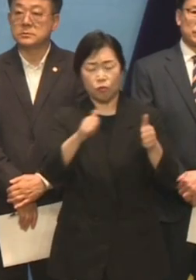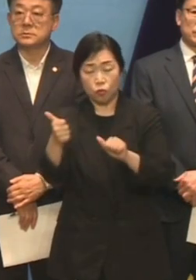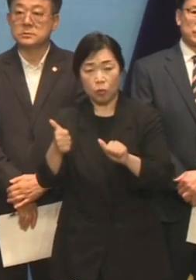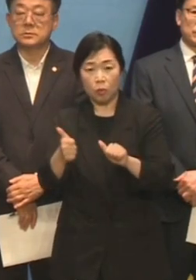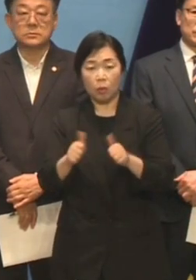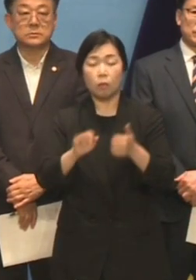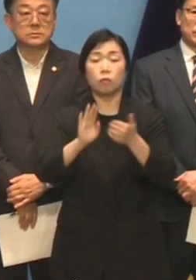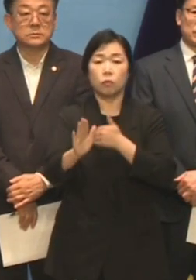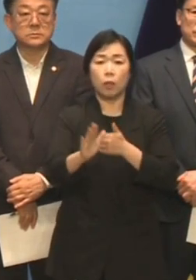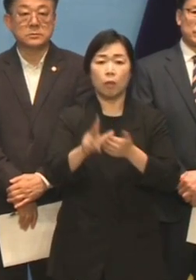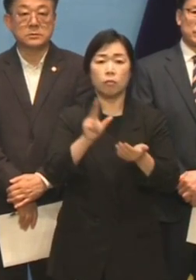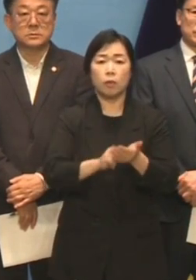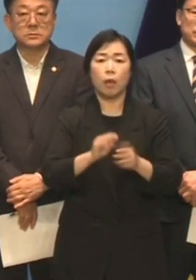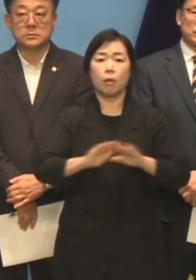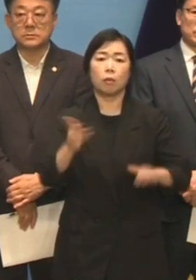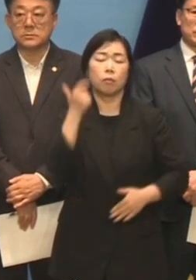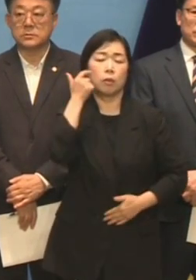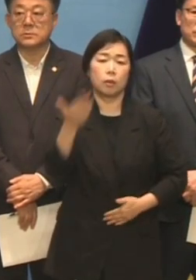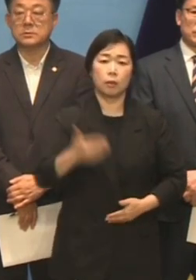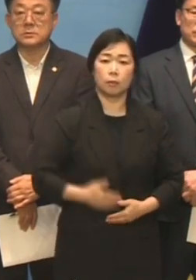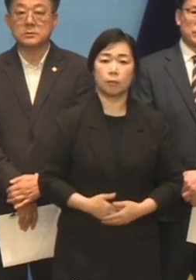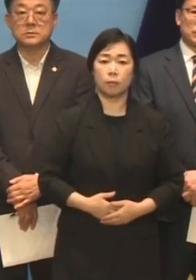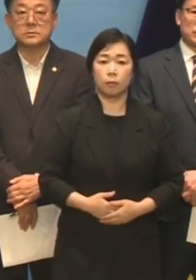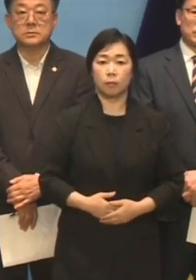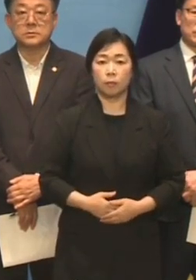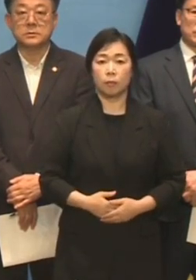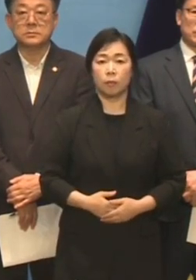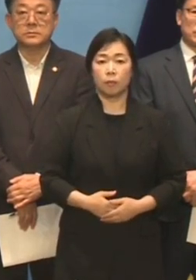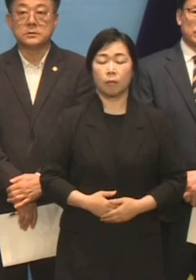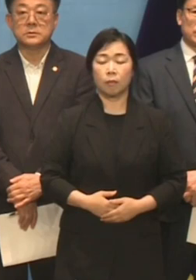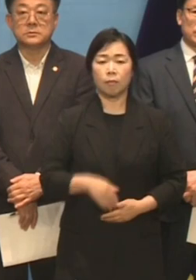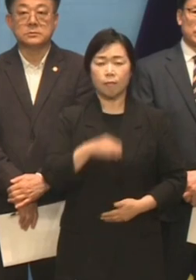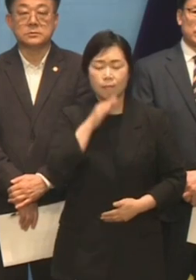낳습니까? 감옥 같은 집에서 어떻게 애를 낳아요?